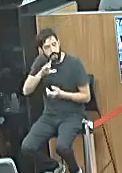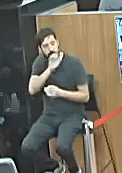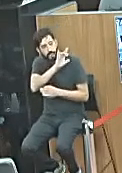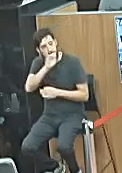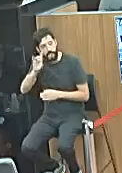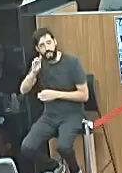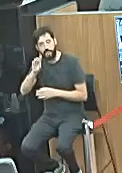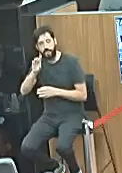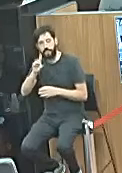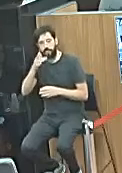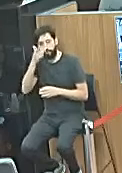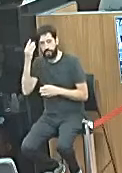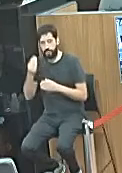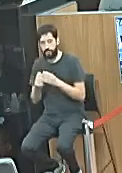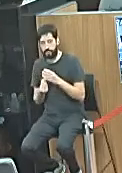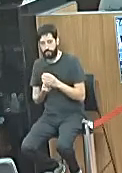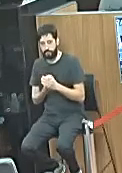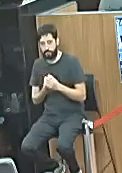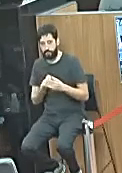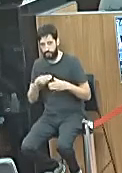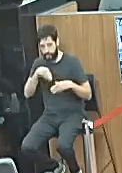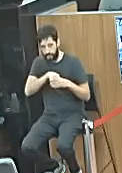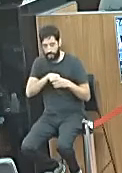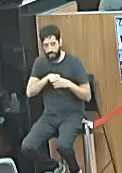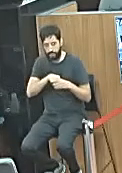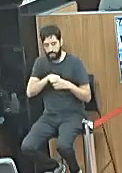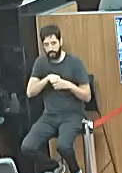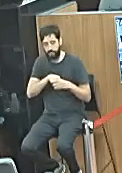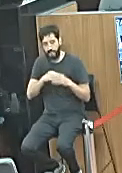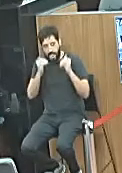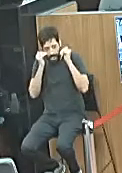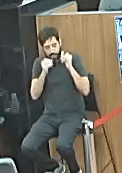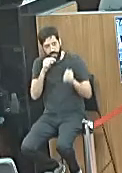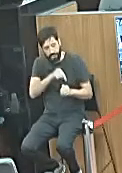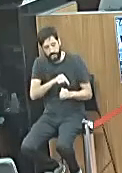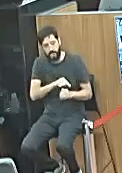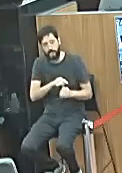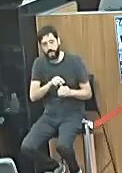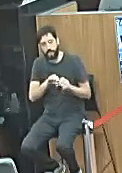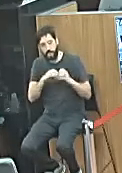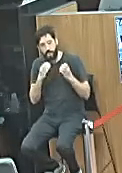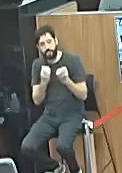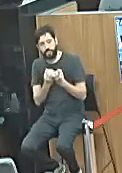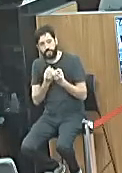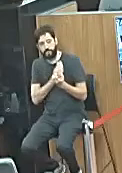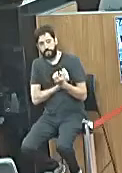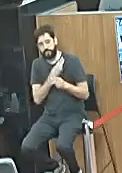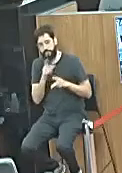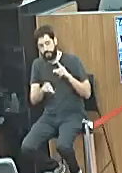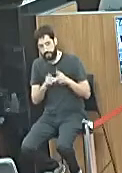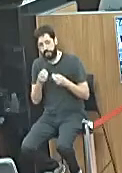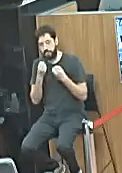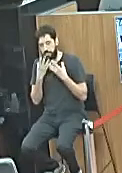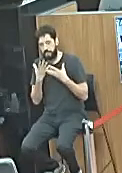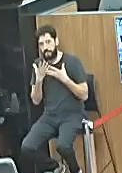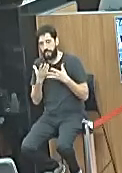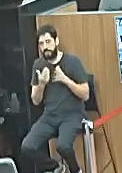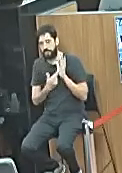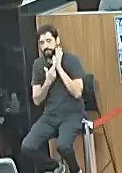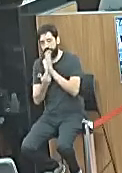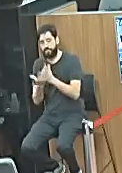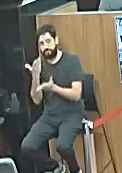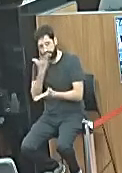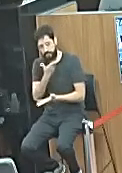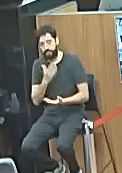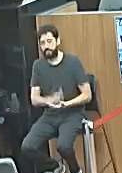dessa respeitava respeitado o disco comissão de participação popular tão bem presidida por